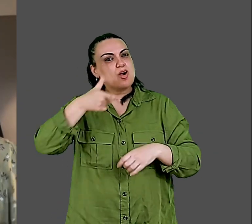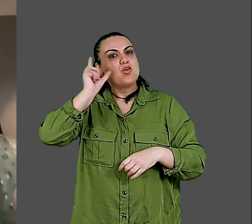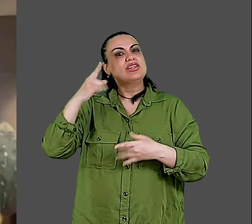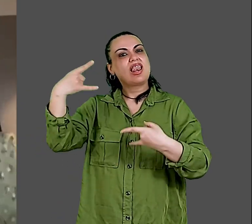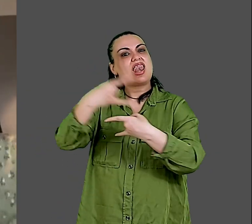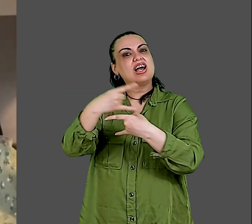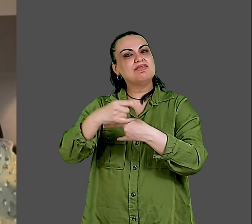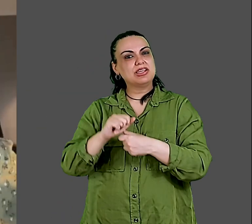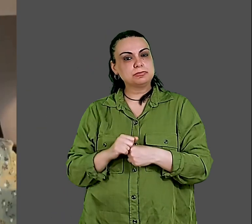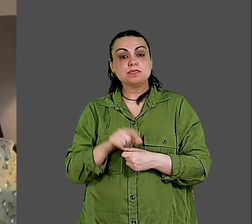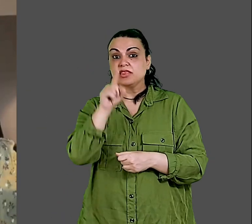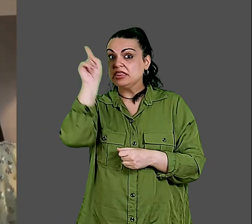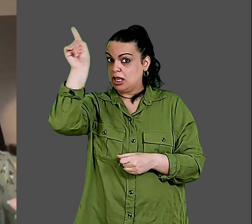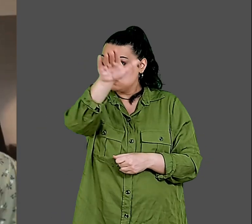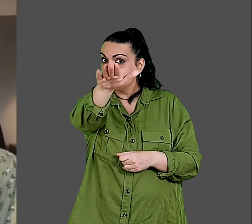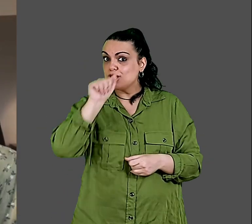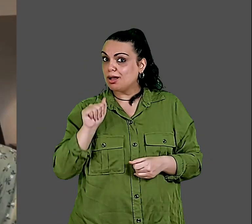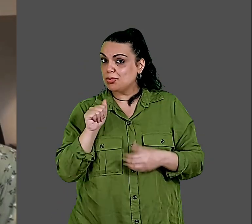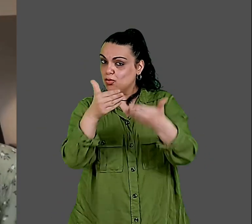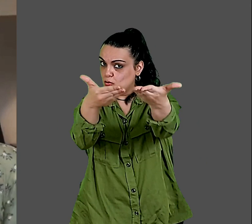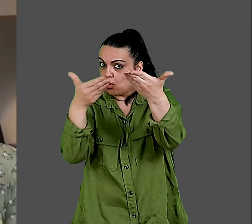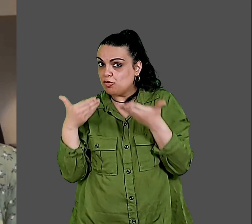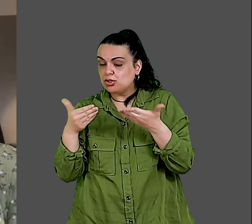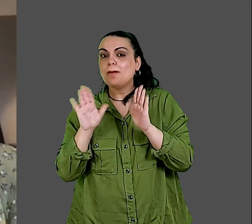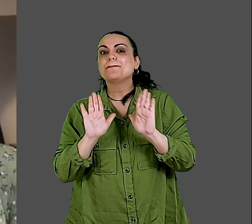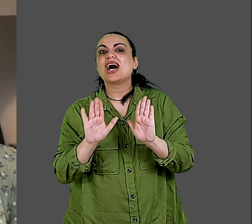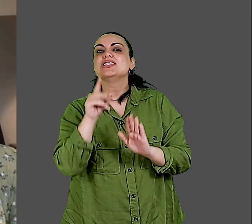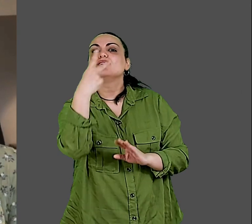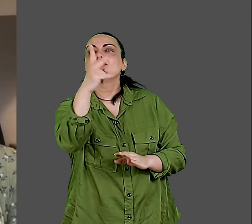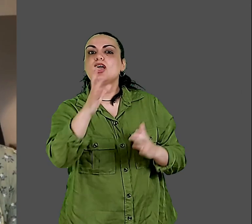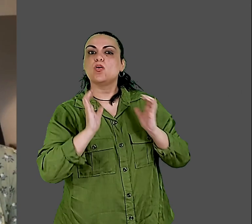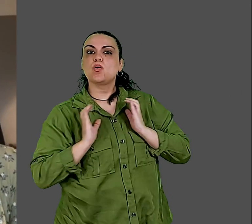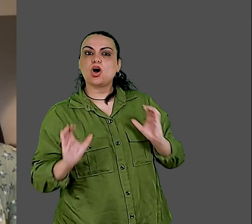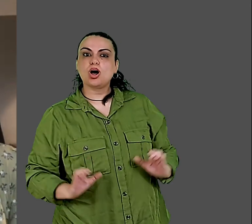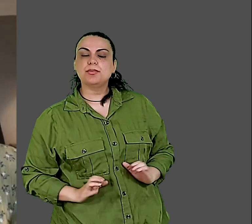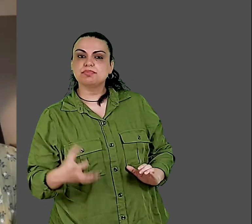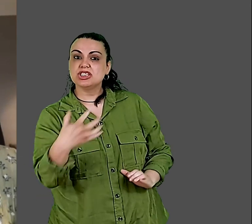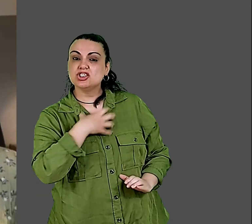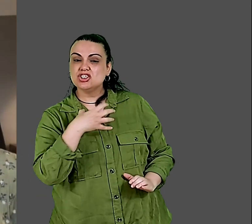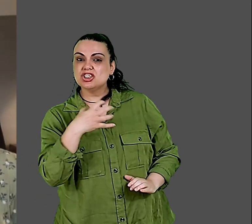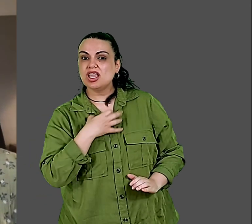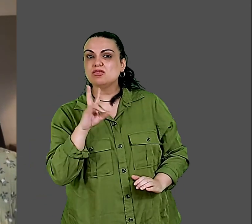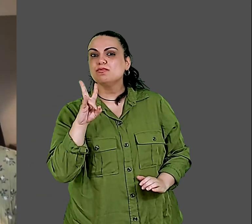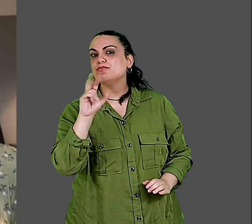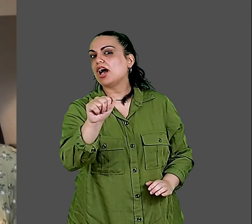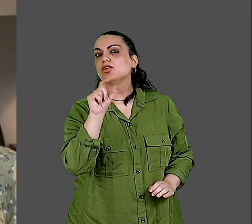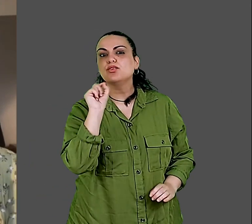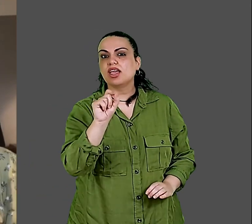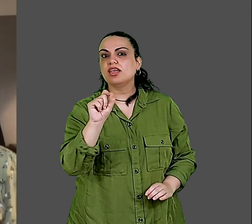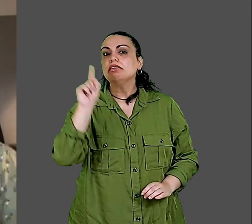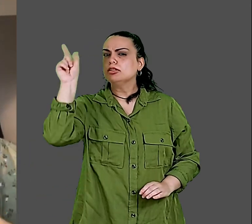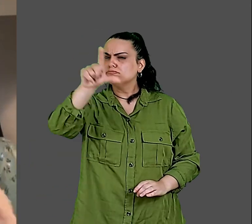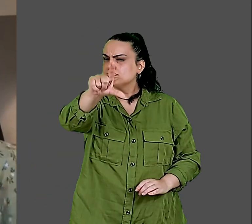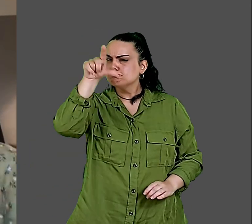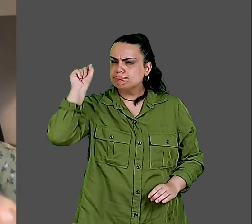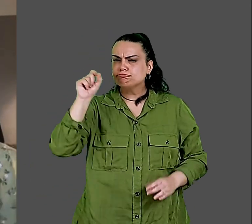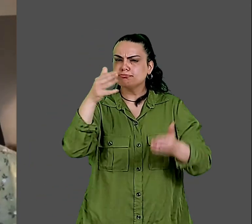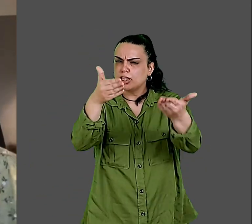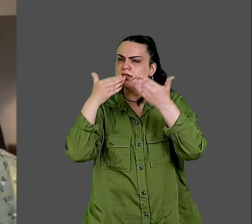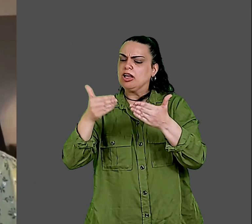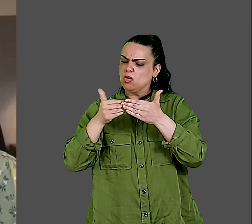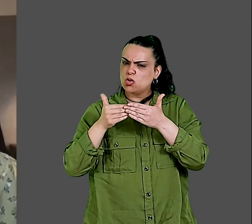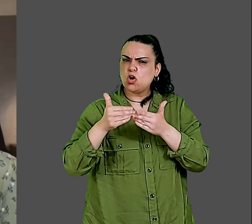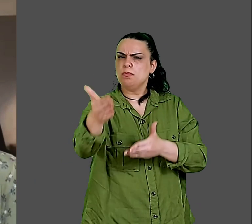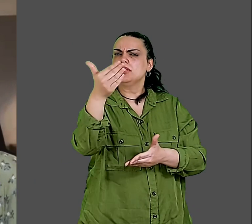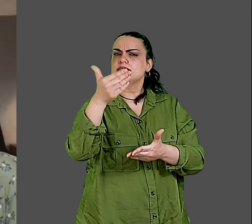ontem? Já está chamado, mas é o seu posicionamento diante disso que vai determinar a sua chamada, o start, o